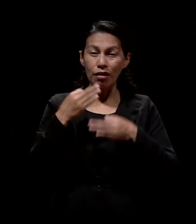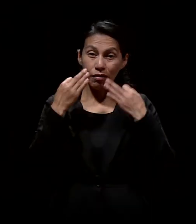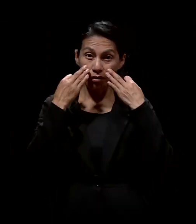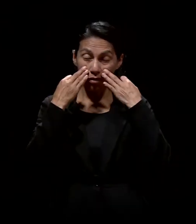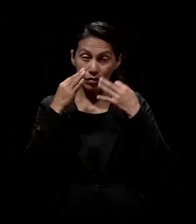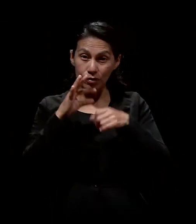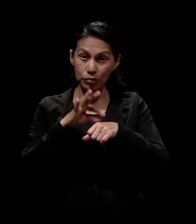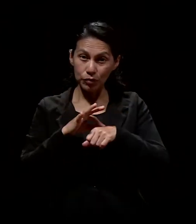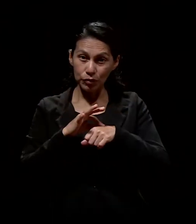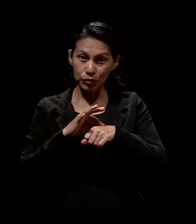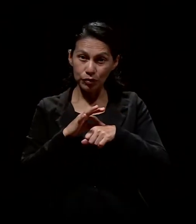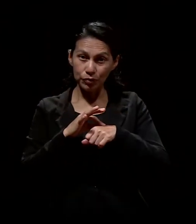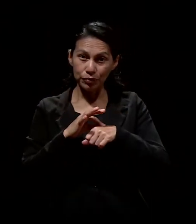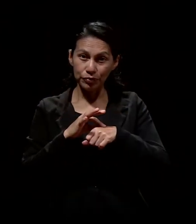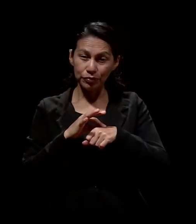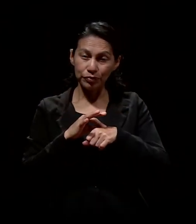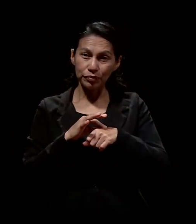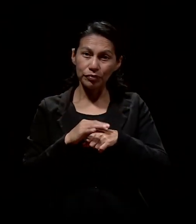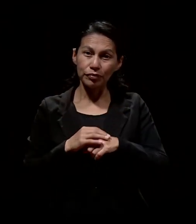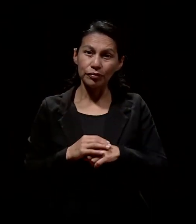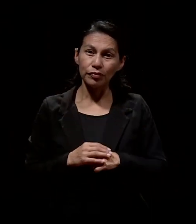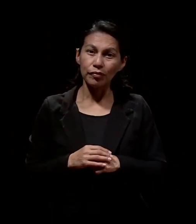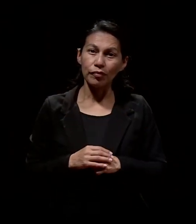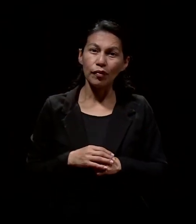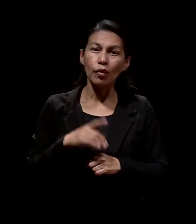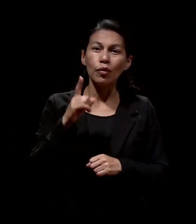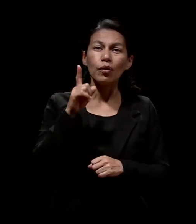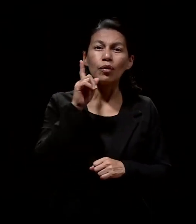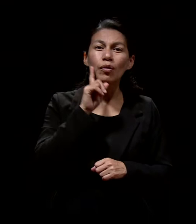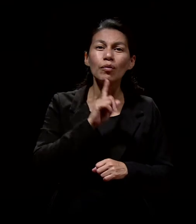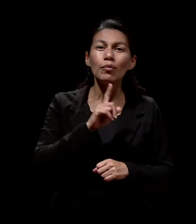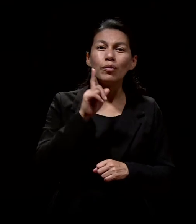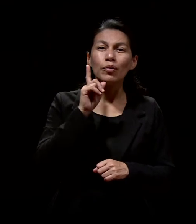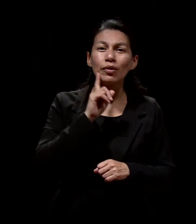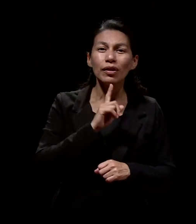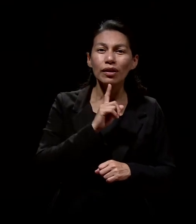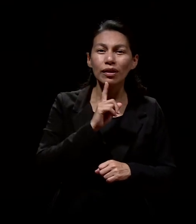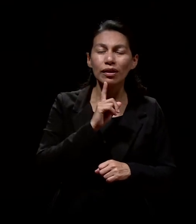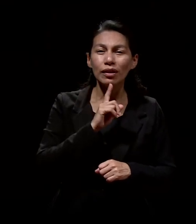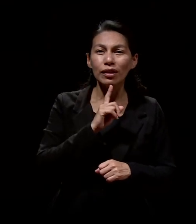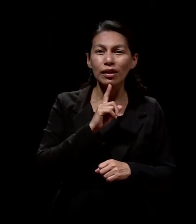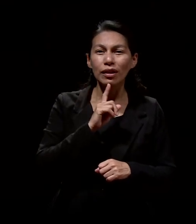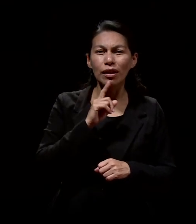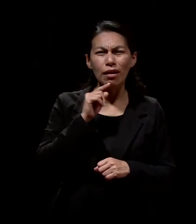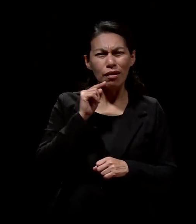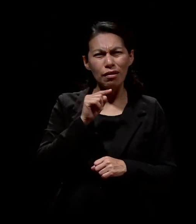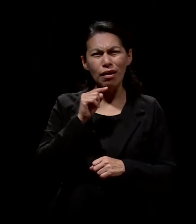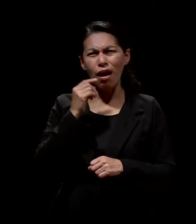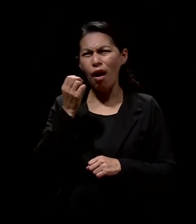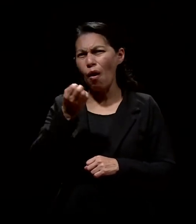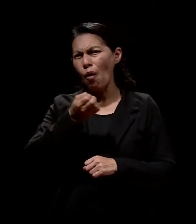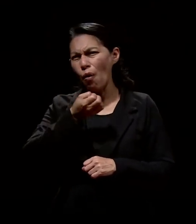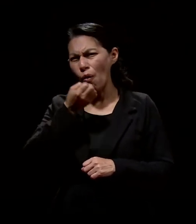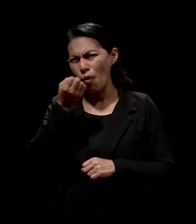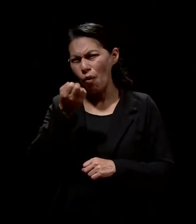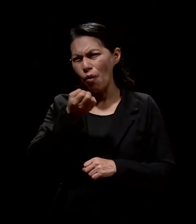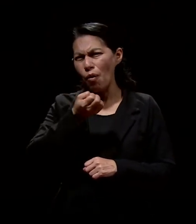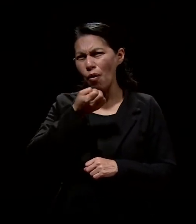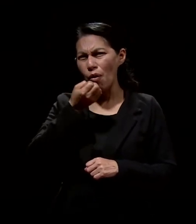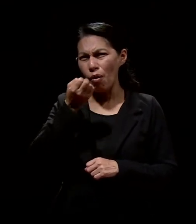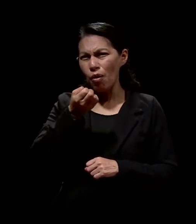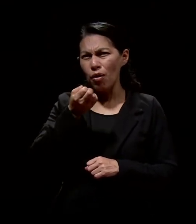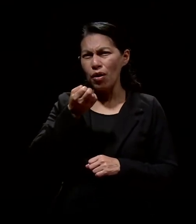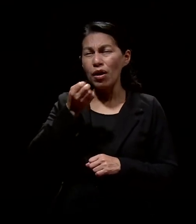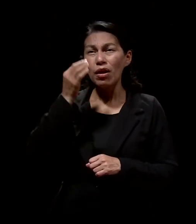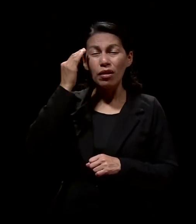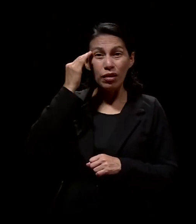el testimonio de una joven que se esforzó por sintonizar en oración su